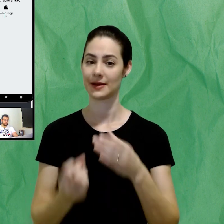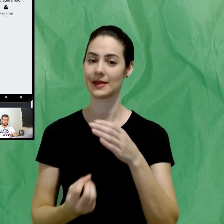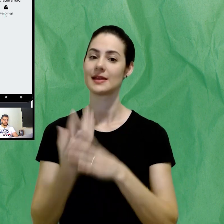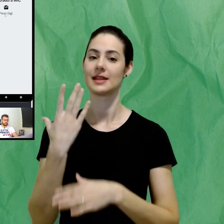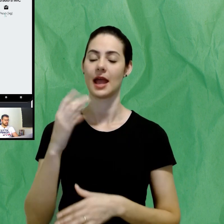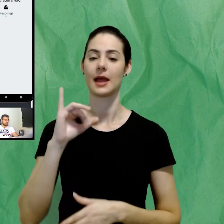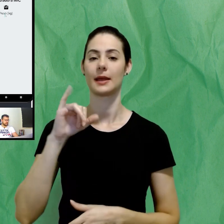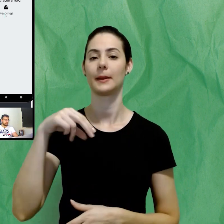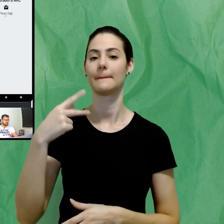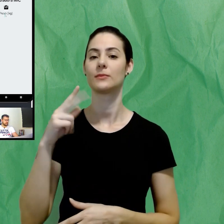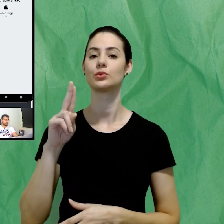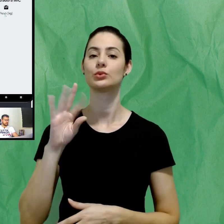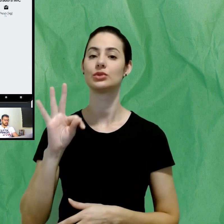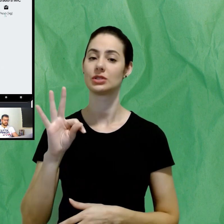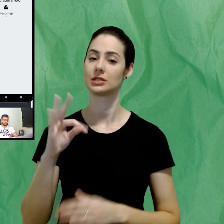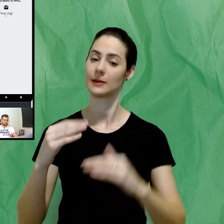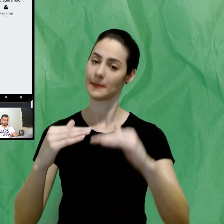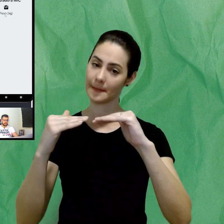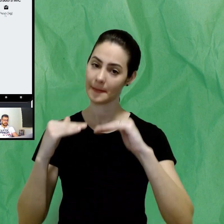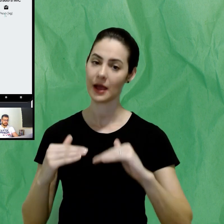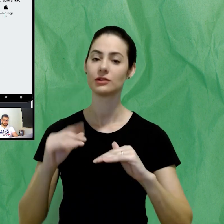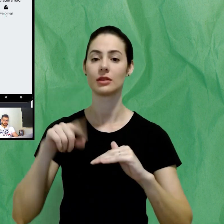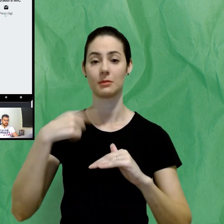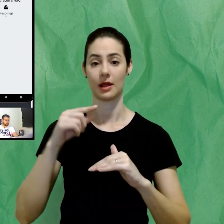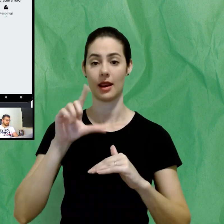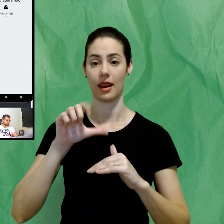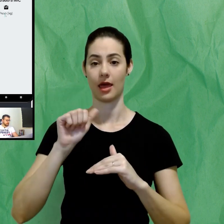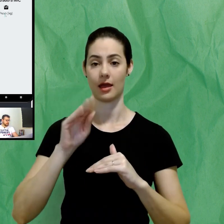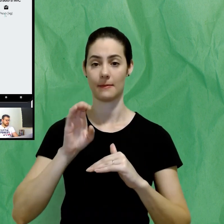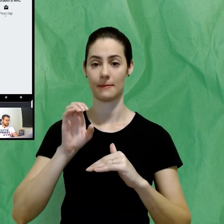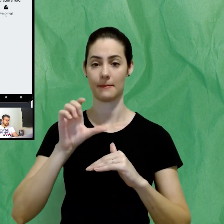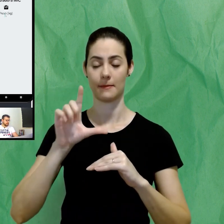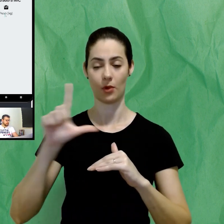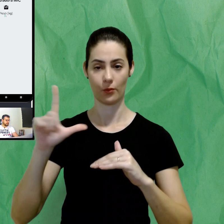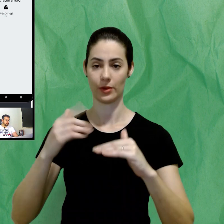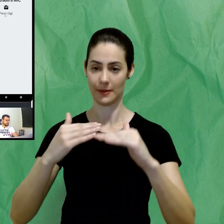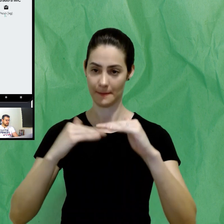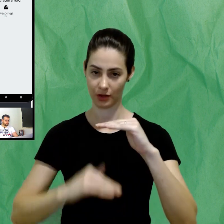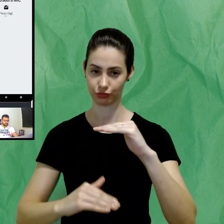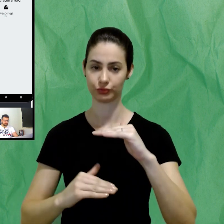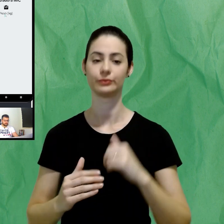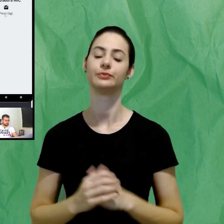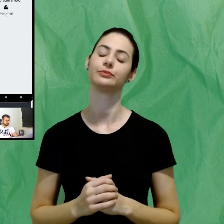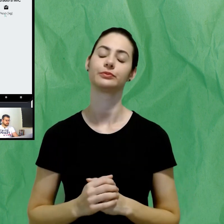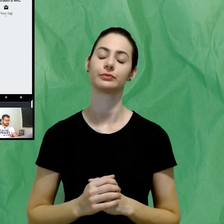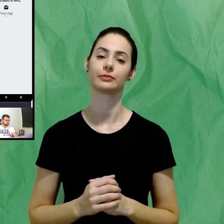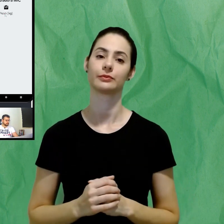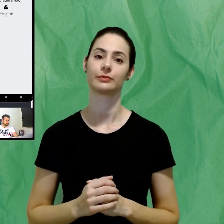esse input, né, aqui embaixo depois do label. E esse input